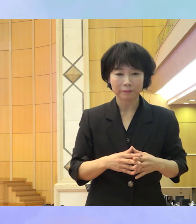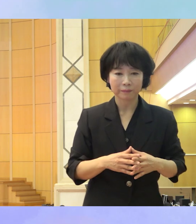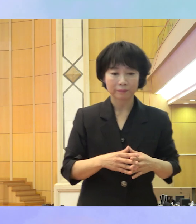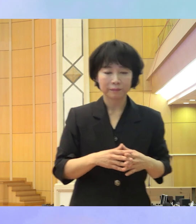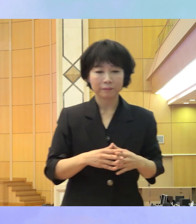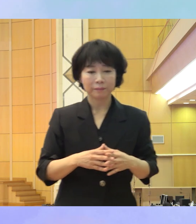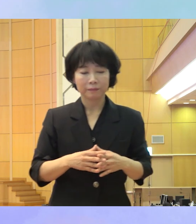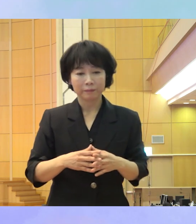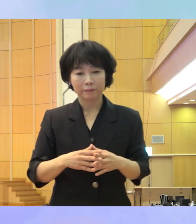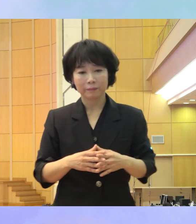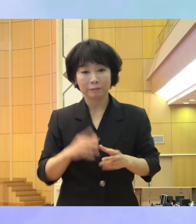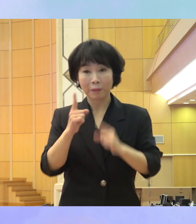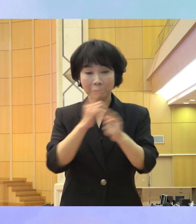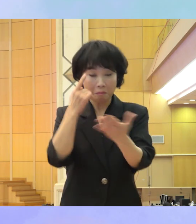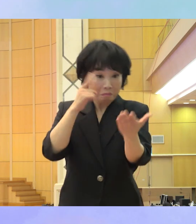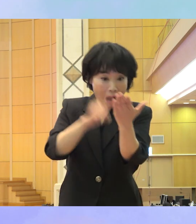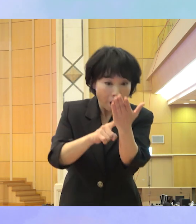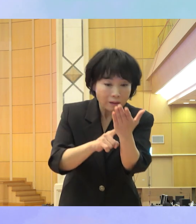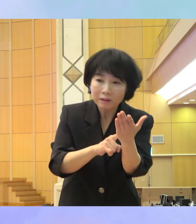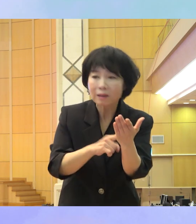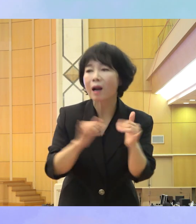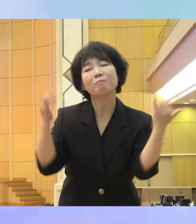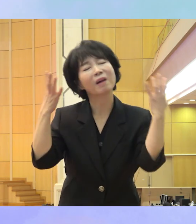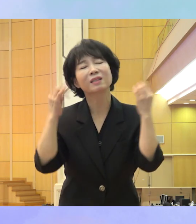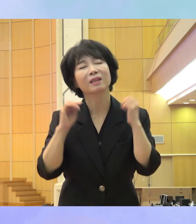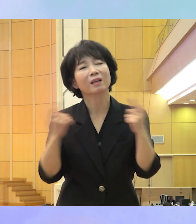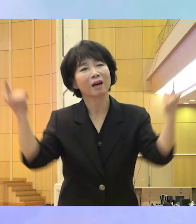사실을 발견한 사람이 얼마나 있습니까?